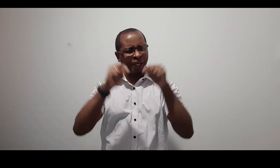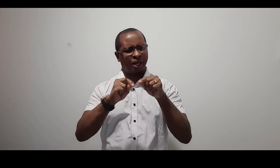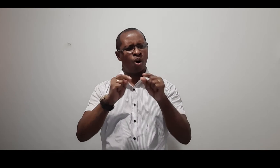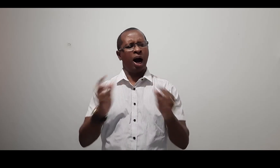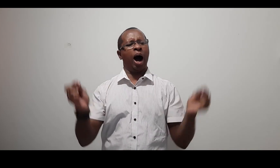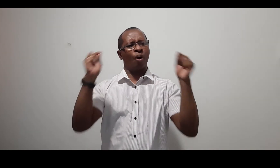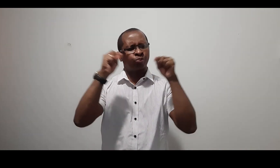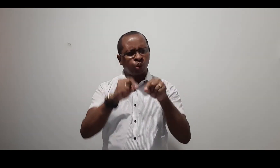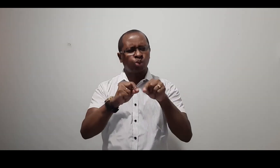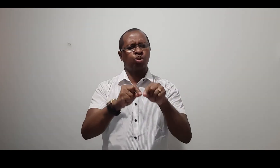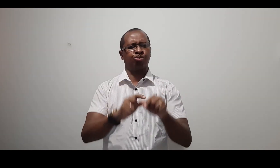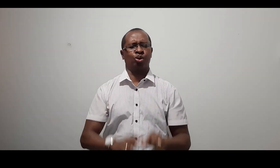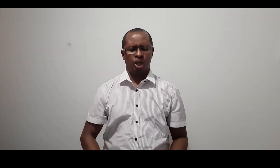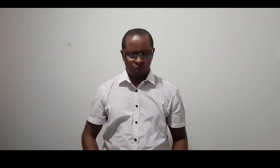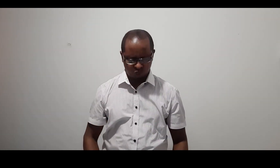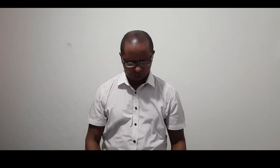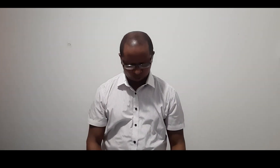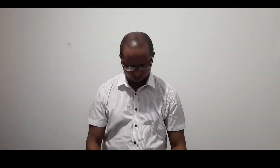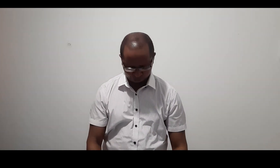itoeranao ao amy torotoro fo no toeran'ny tompo